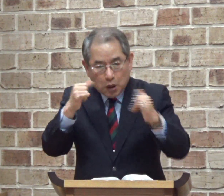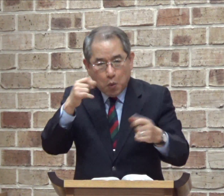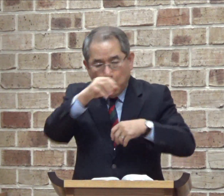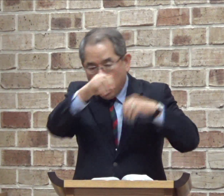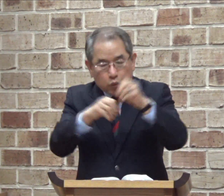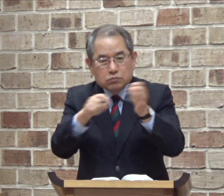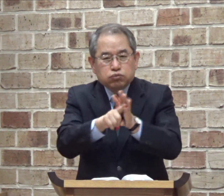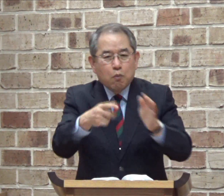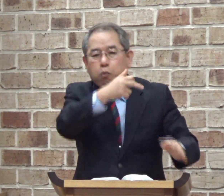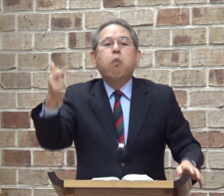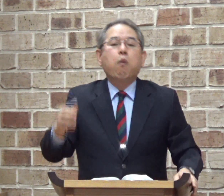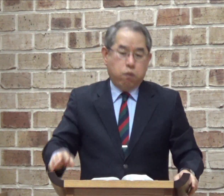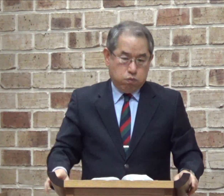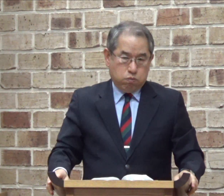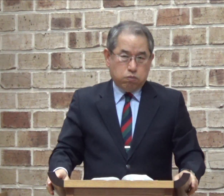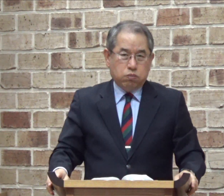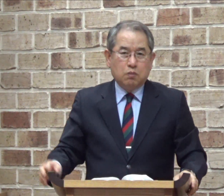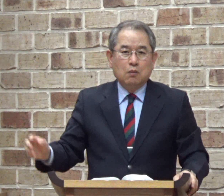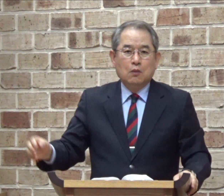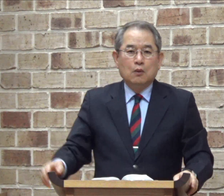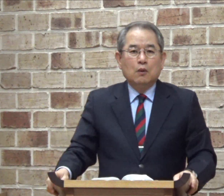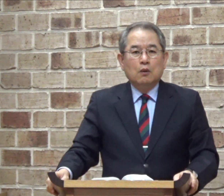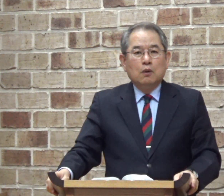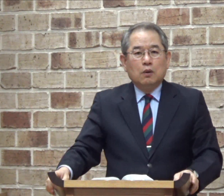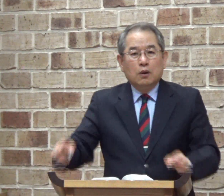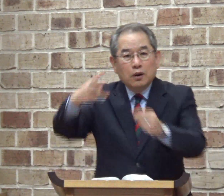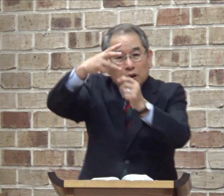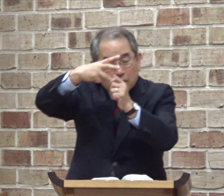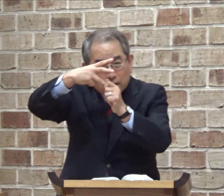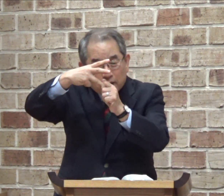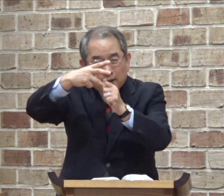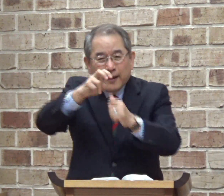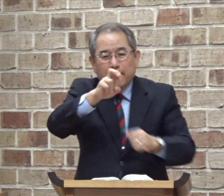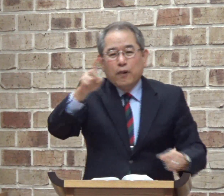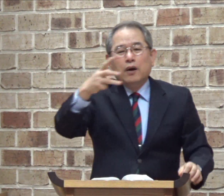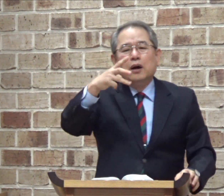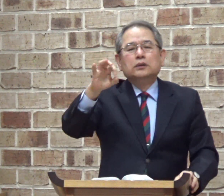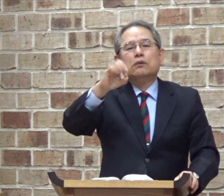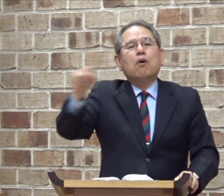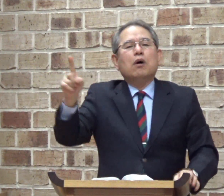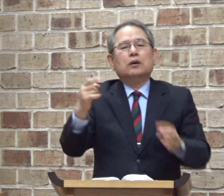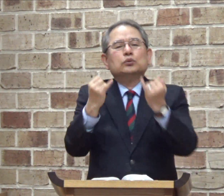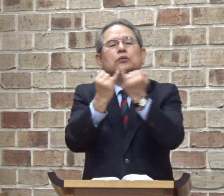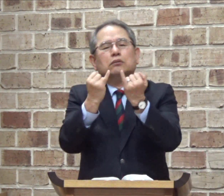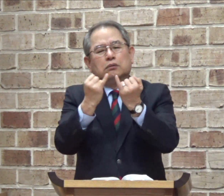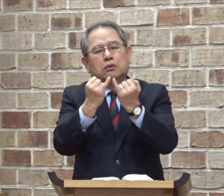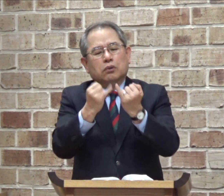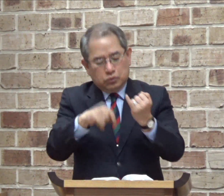이스라엘 사람도 아닌 그 여자의 믿음을 주님께서 크다고 칭찬하십니다. 또한 예수님 마리아에게